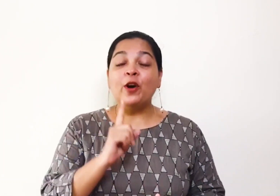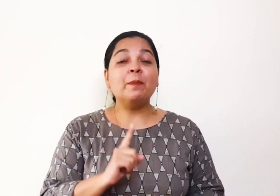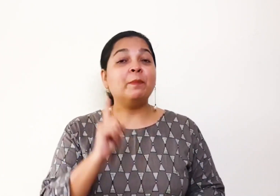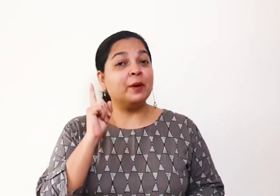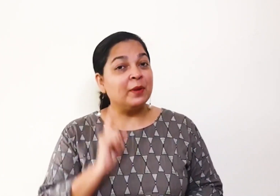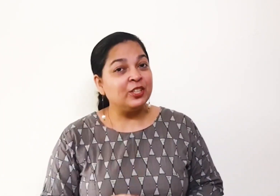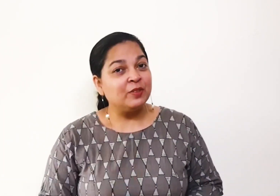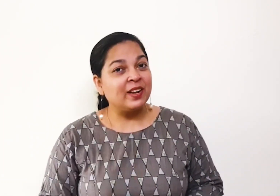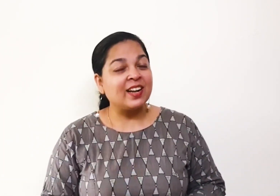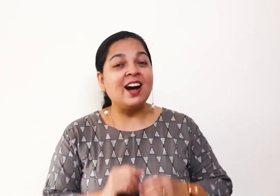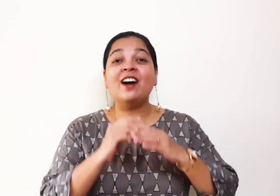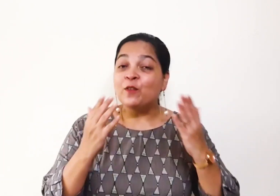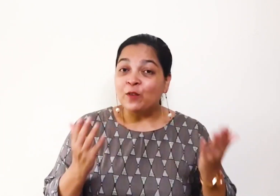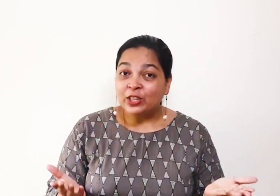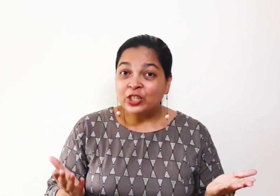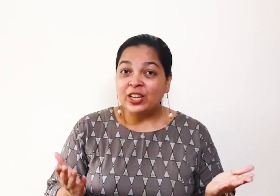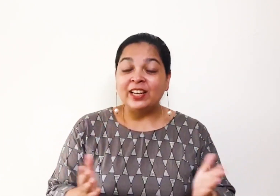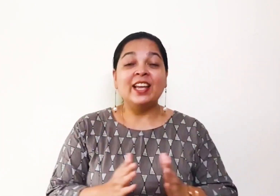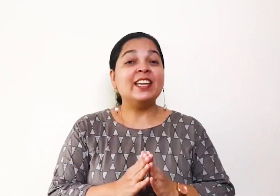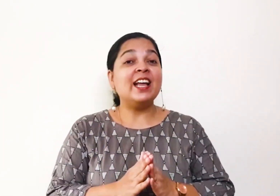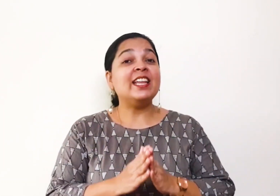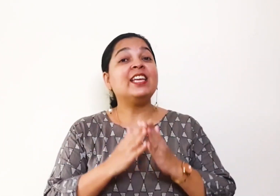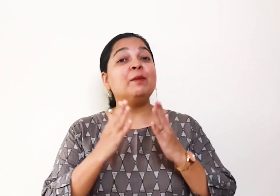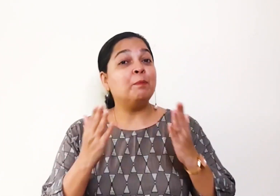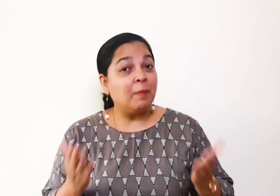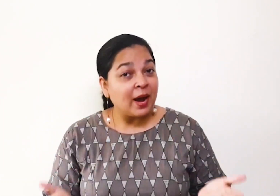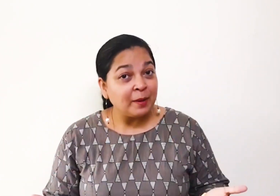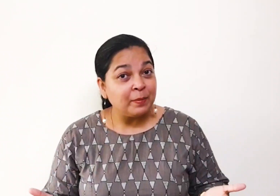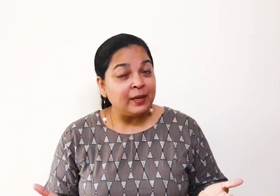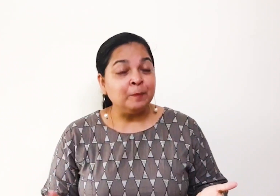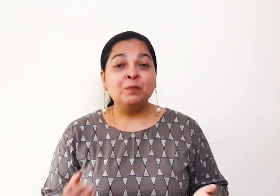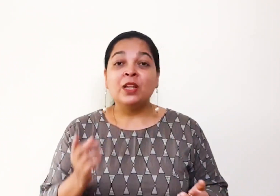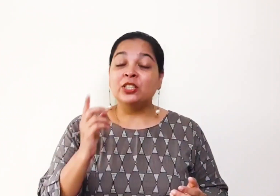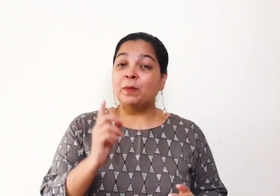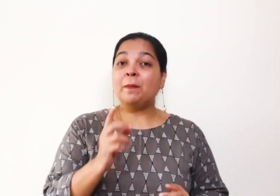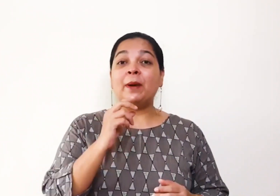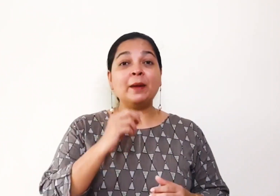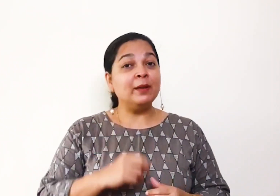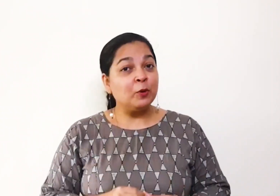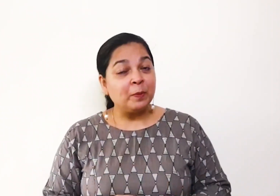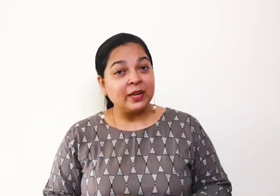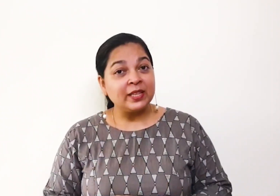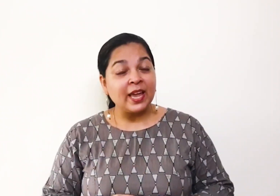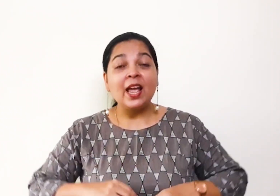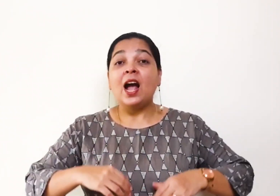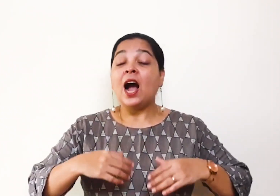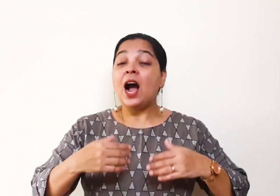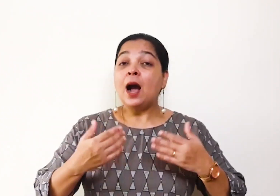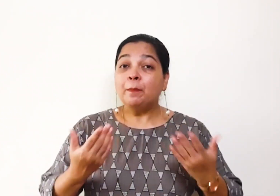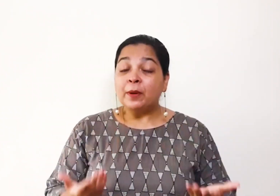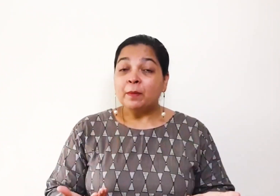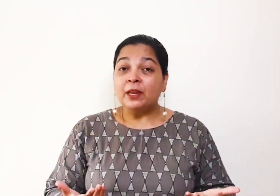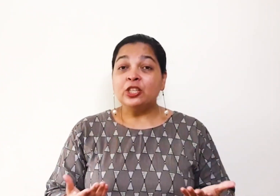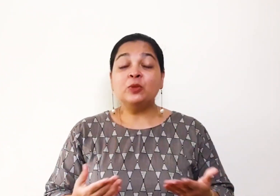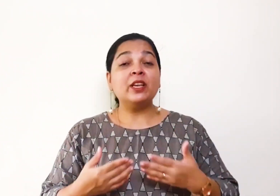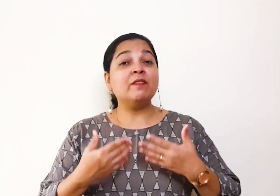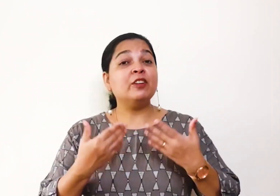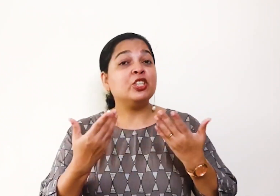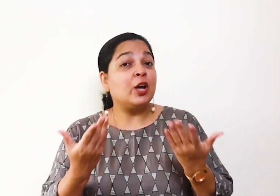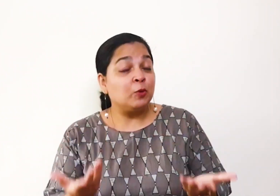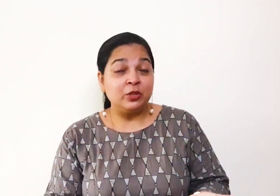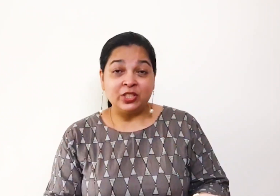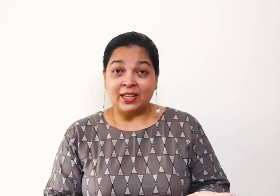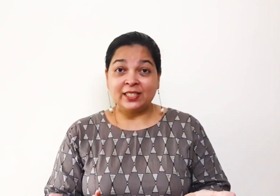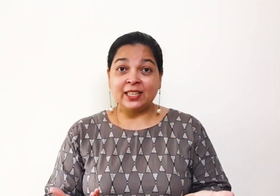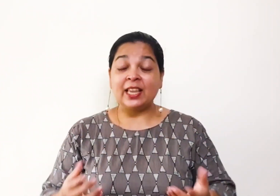हेउछि परमेश्वरंक वाक्य अर्थात बाइबल। आपण माने जदि बाइबल पढ़िबे हेले